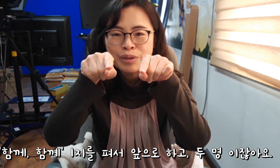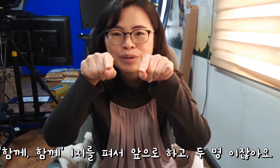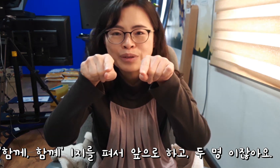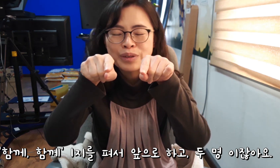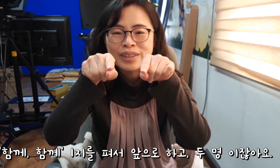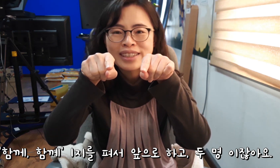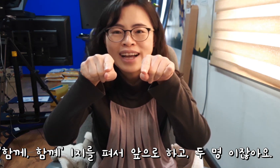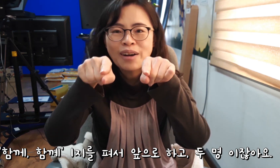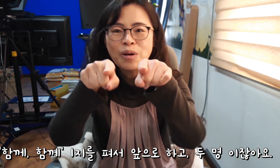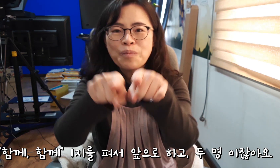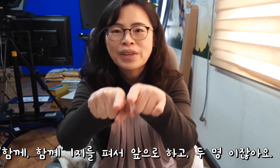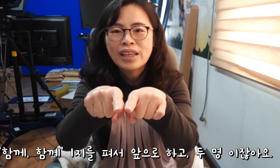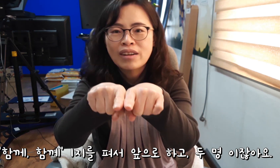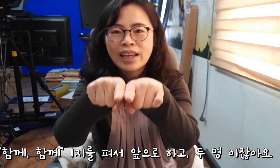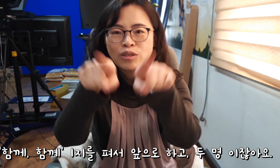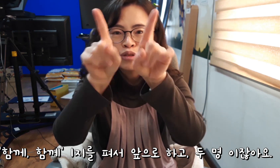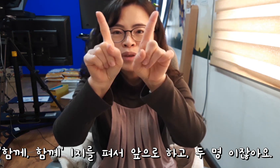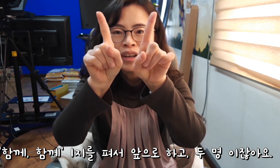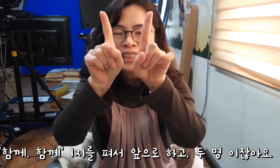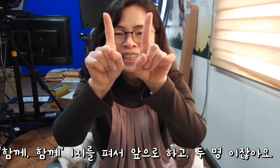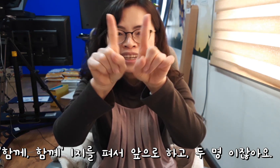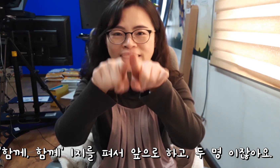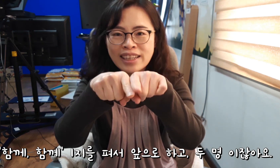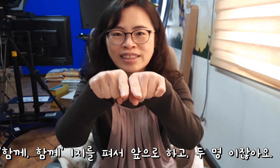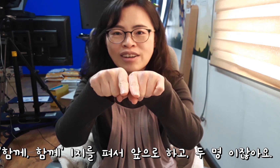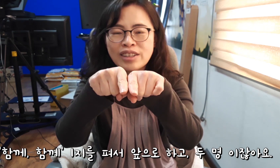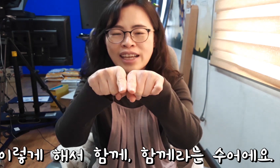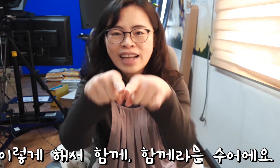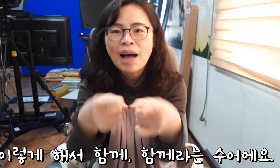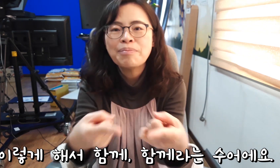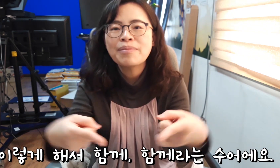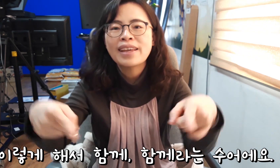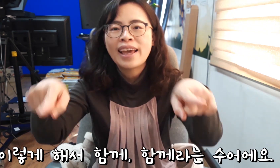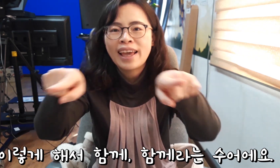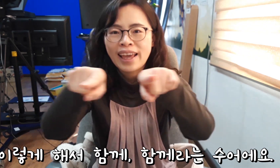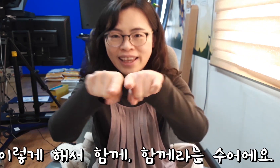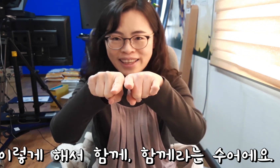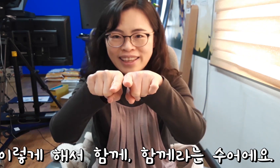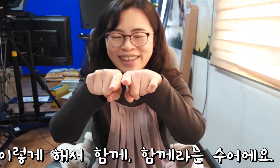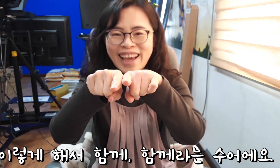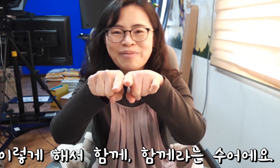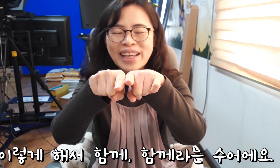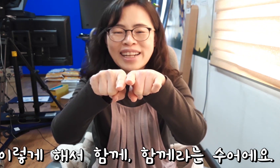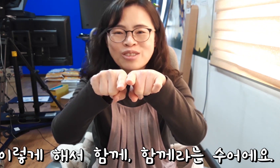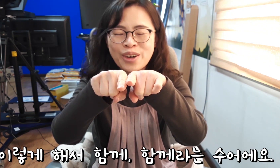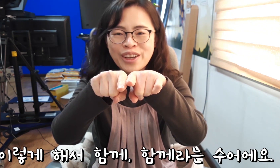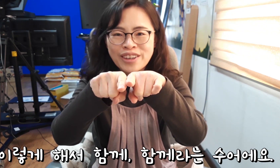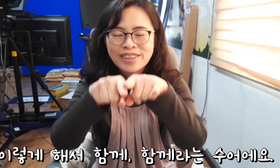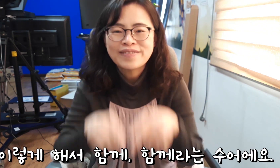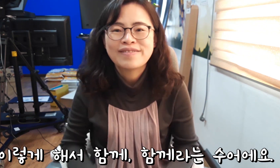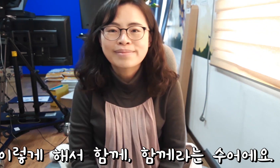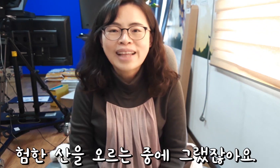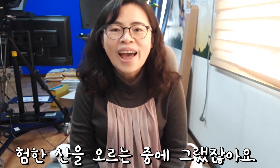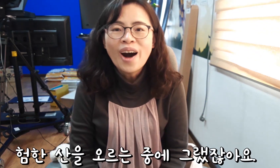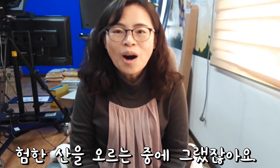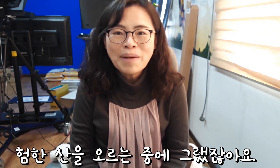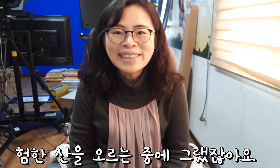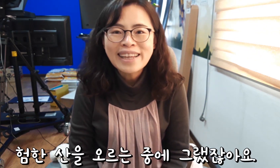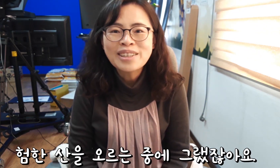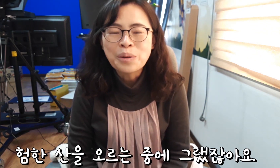앞으로 하고 이렇게 두 명이잖아요. 이렇게 해서 함께 이게 함께라는 수어예요. 험한 산을